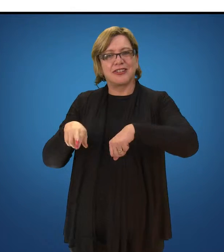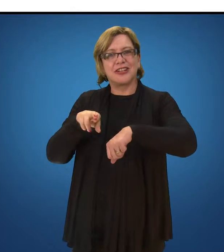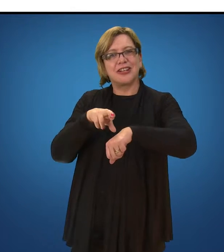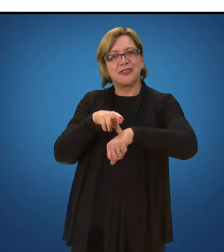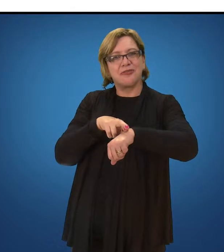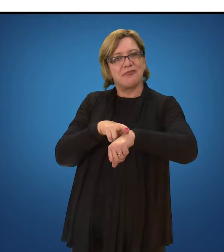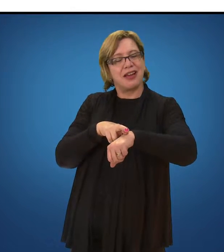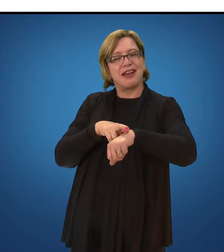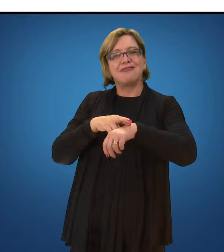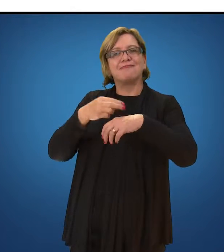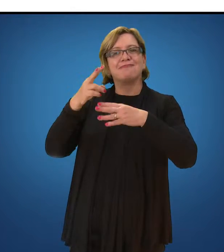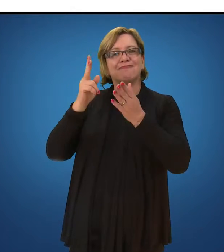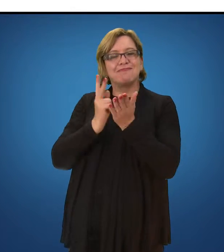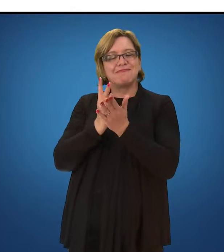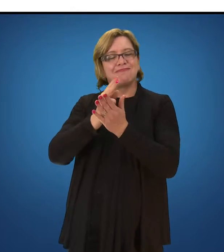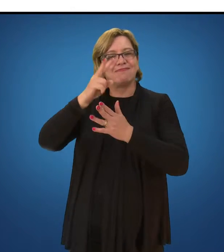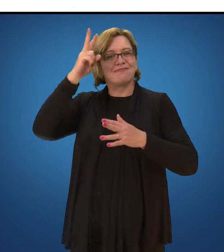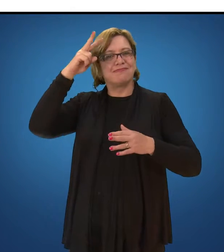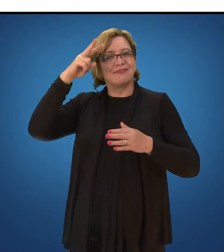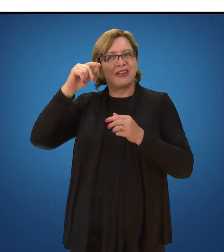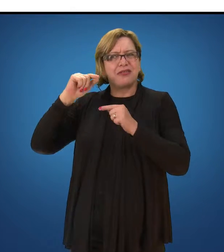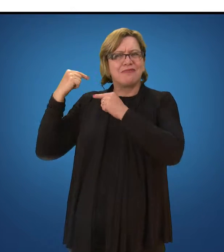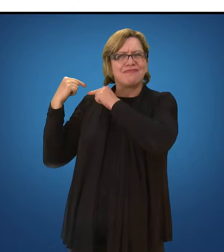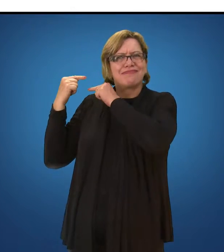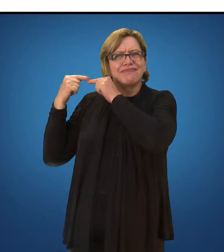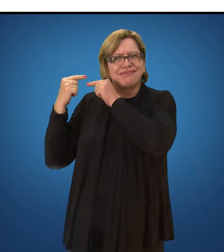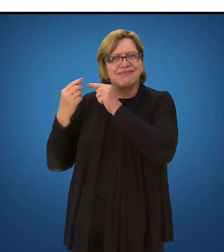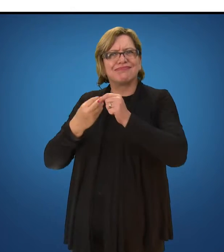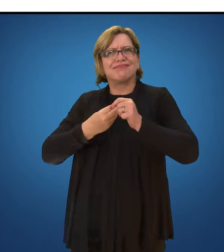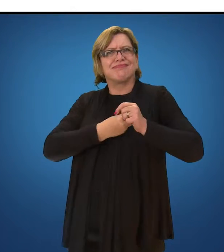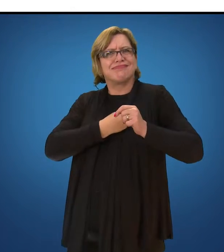minhas várias memórias, dos vários aspectos da